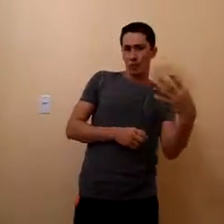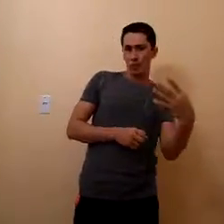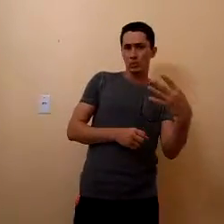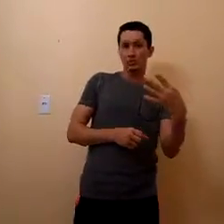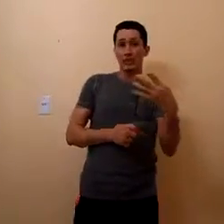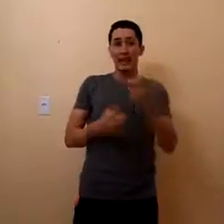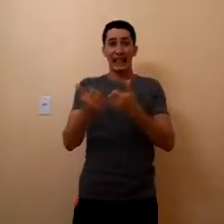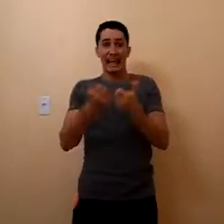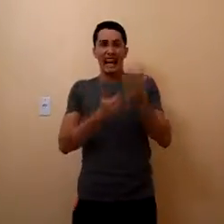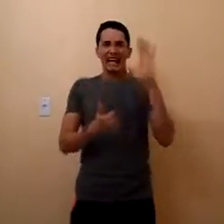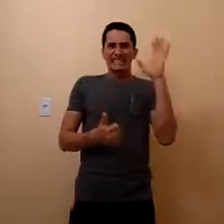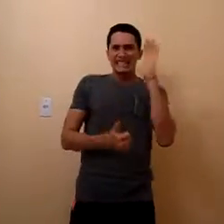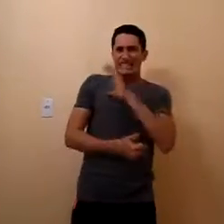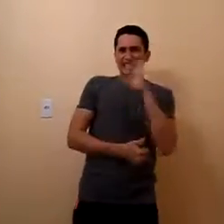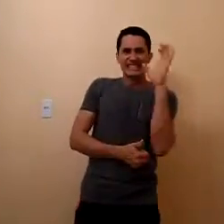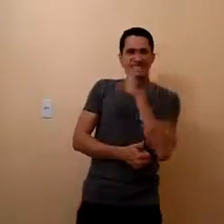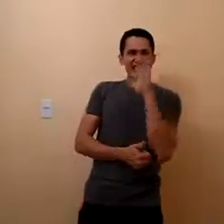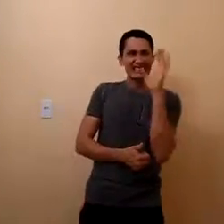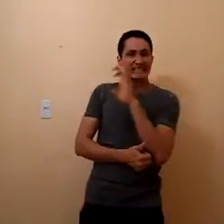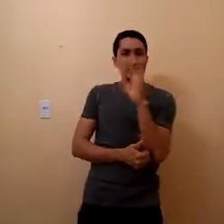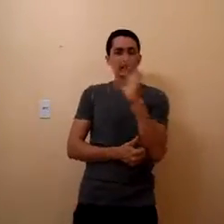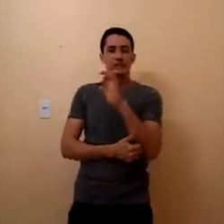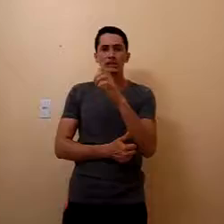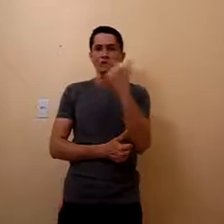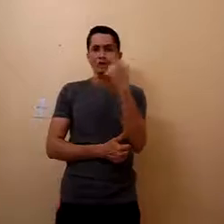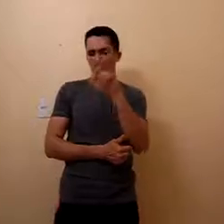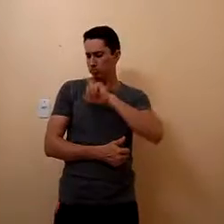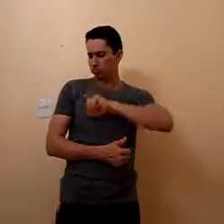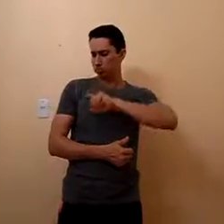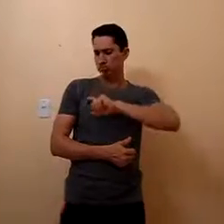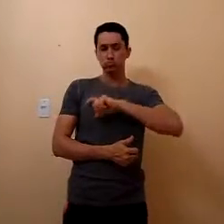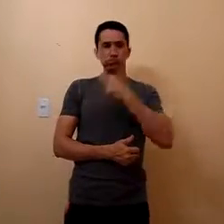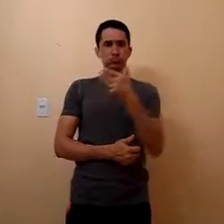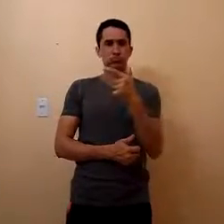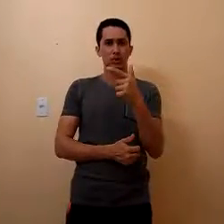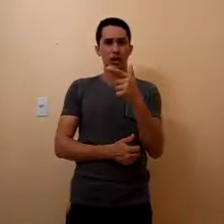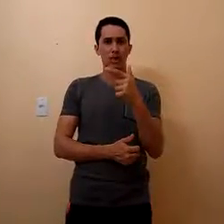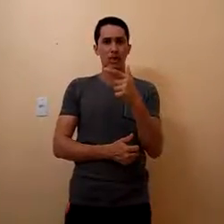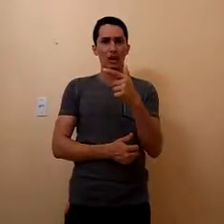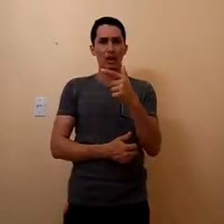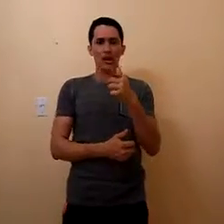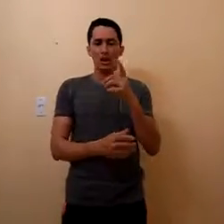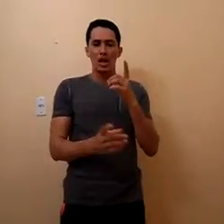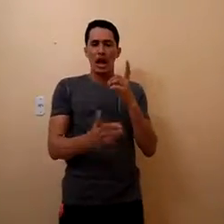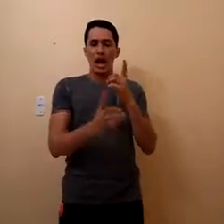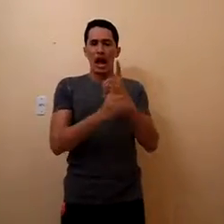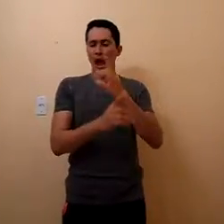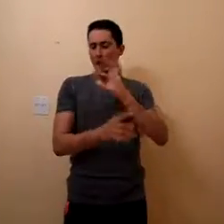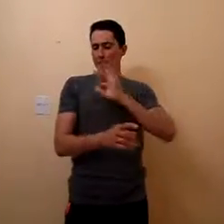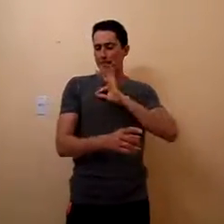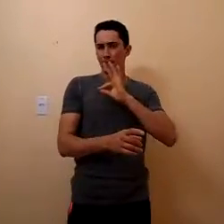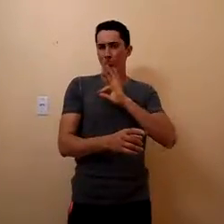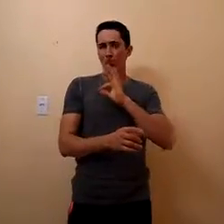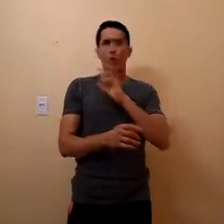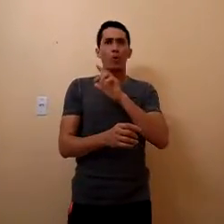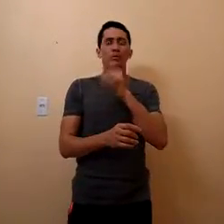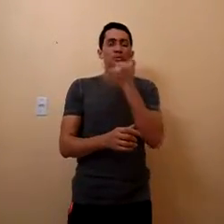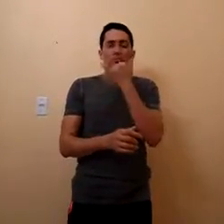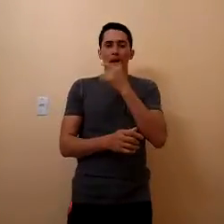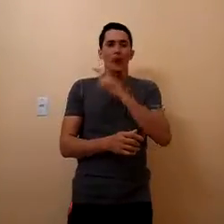dirigia em alta velocidade e sem habilitação. Depois do atropelamento coletivo, ainda fugiu sem prestar